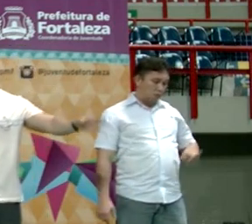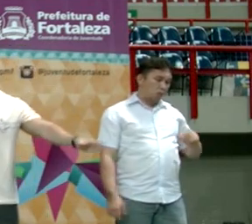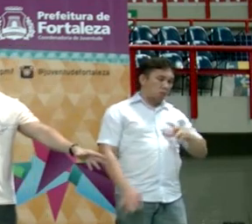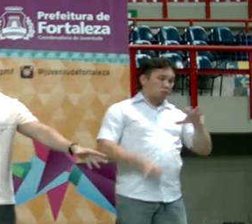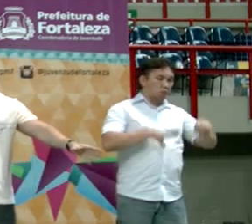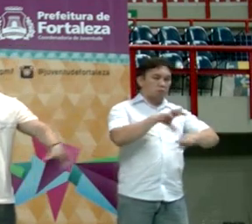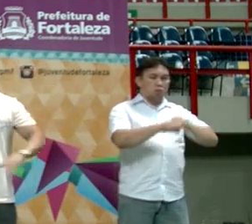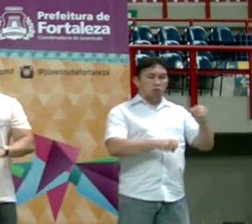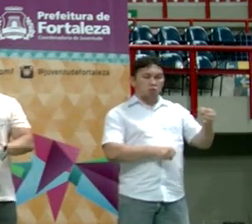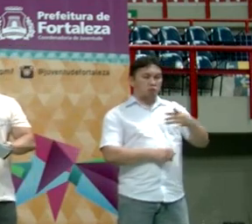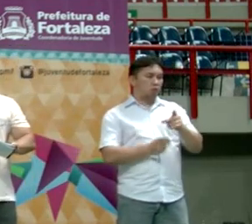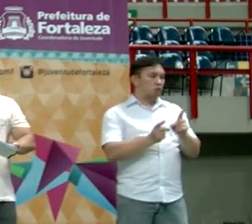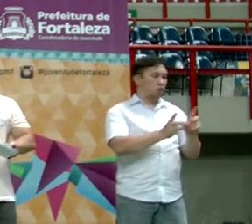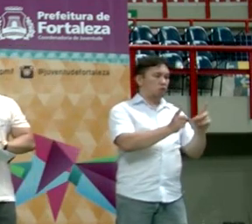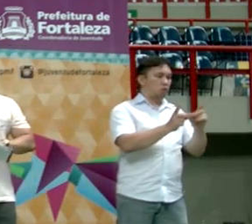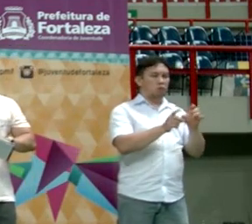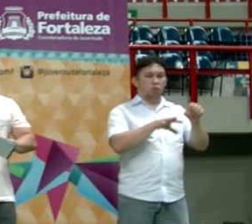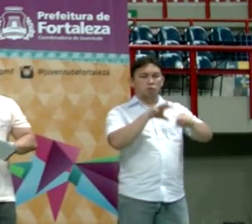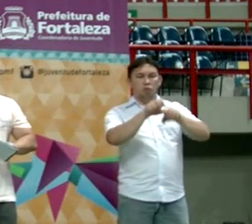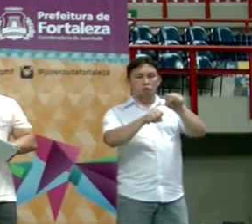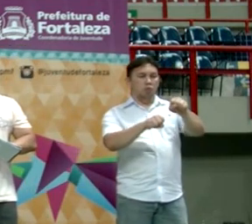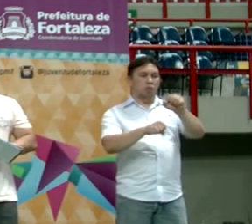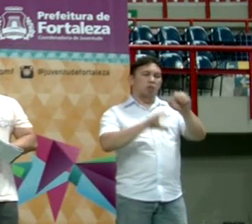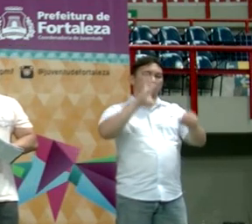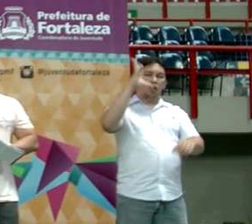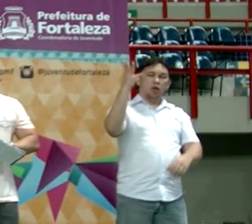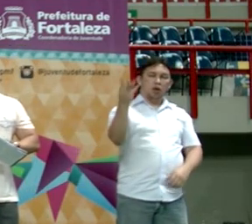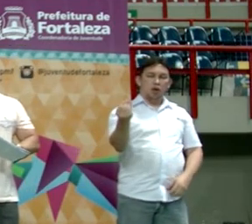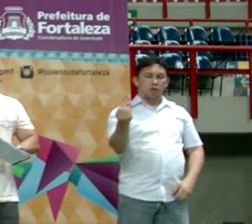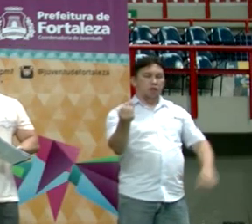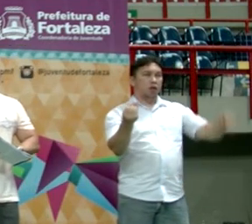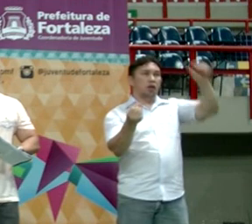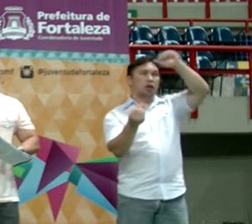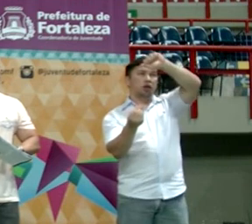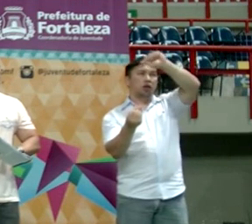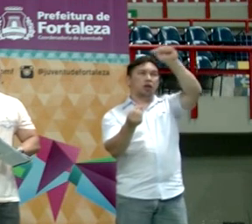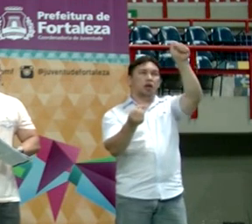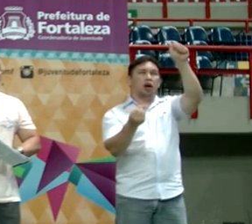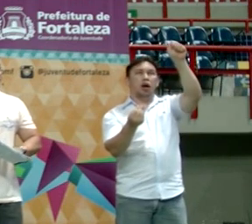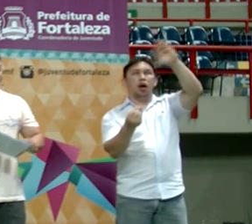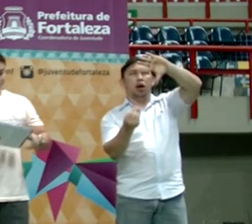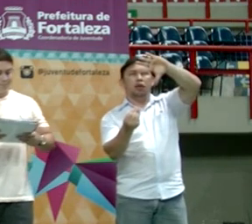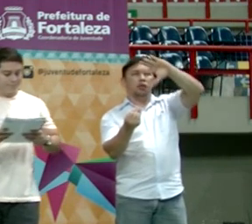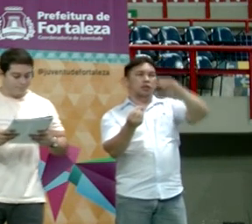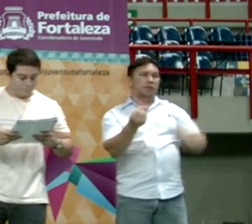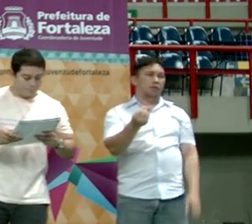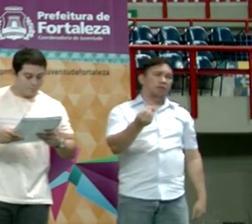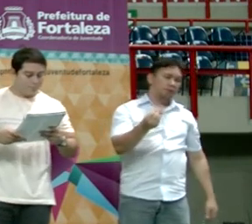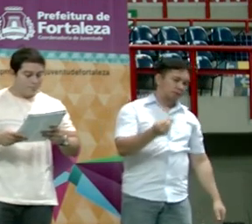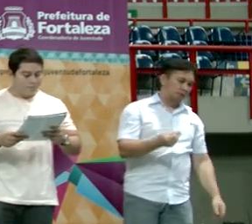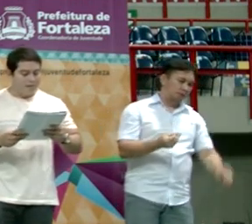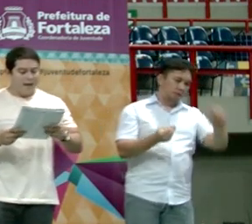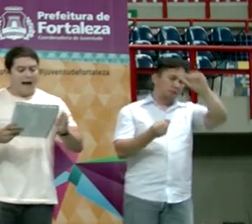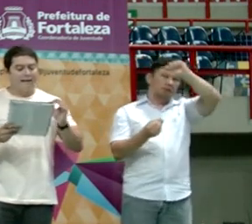novos mercados, por novos territórios, na África e na Ásia. Beleza?